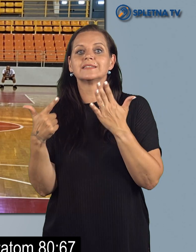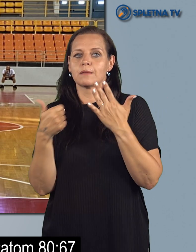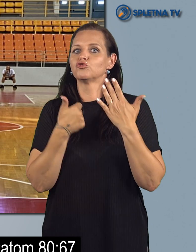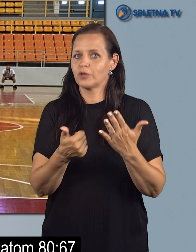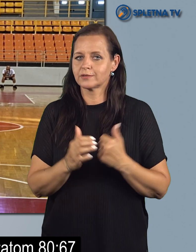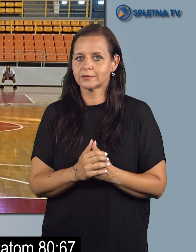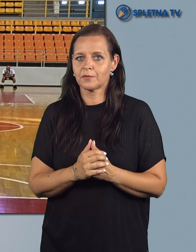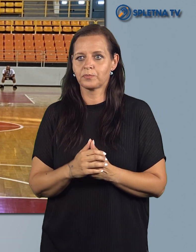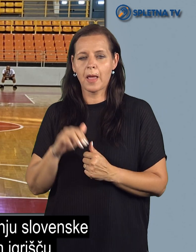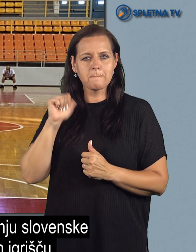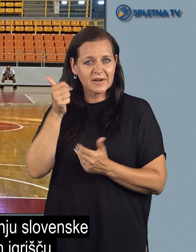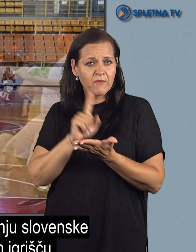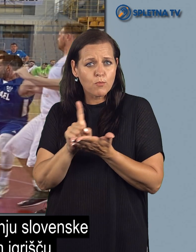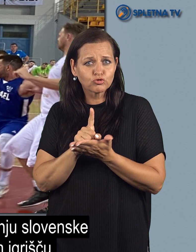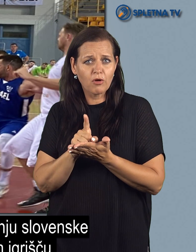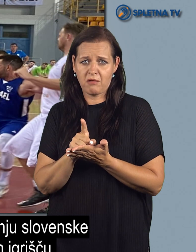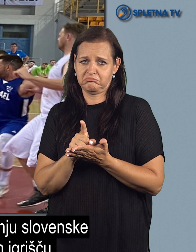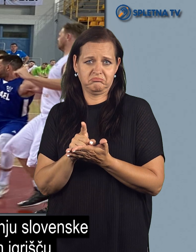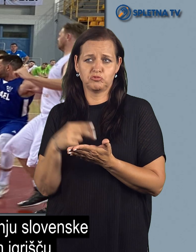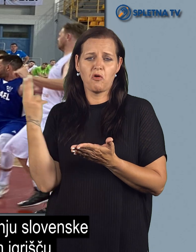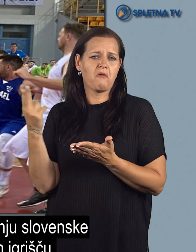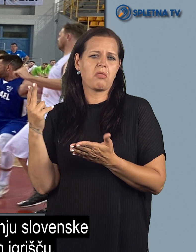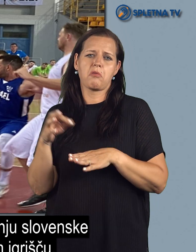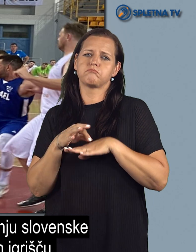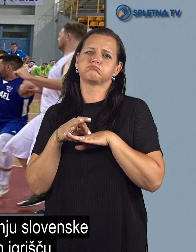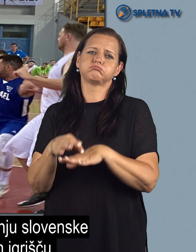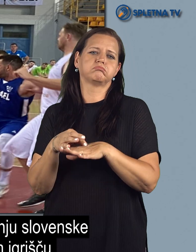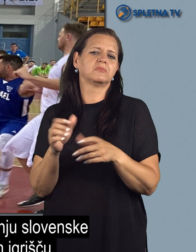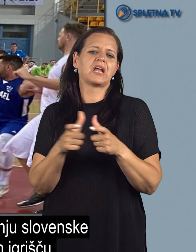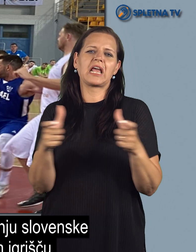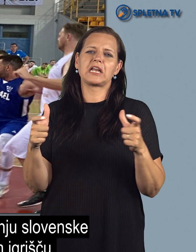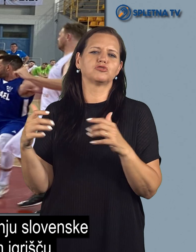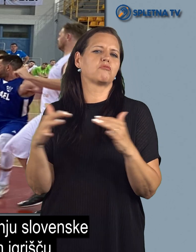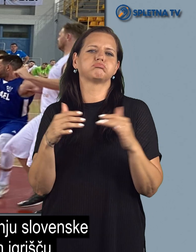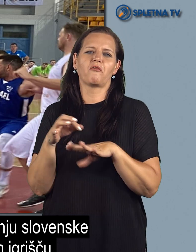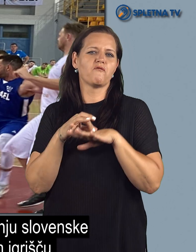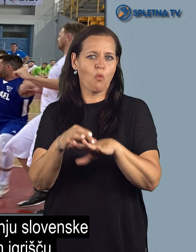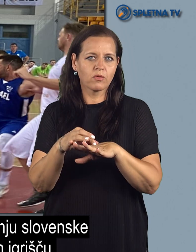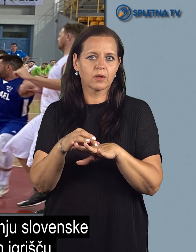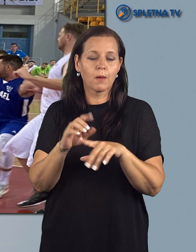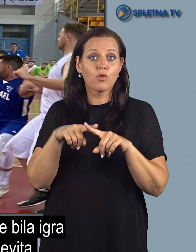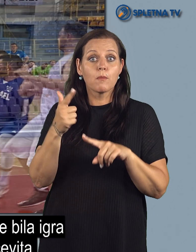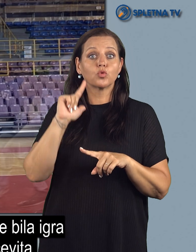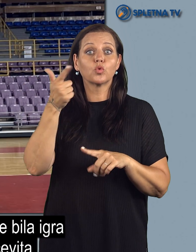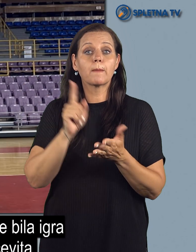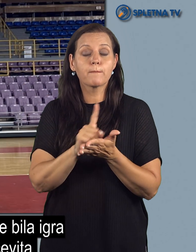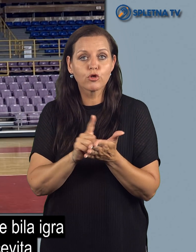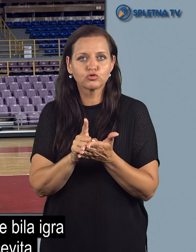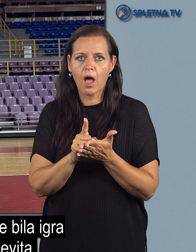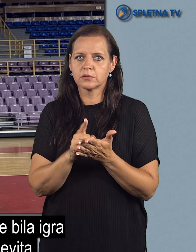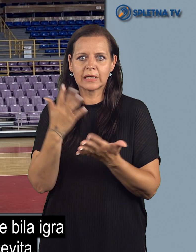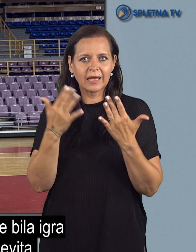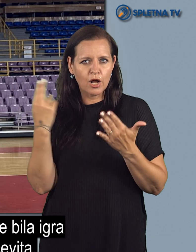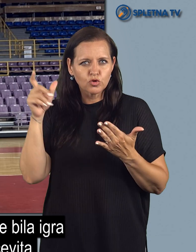80-67. Prvi polčas je bil v znamenju slovenske prevlade po celotnem igrišču, v drugem polčasu pa je bila